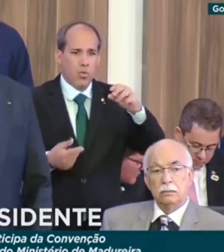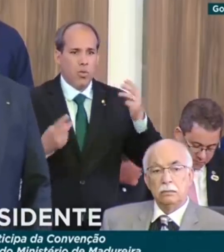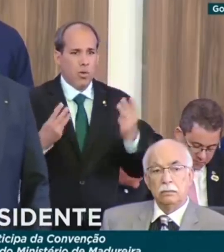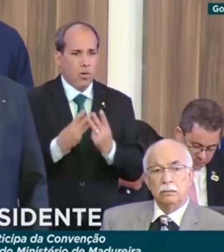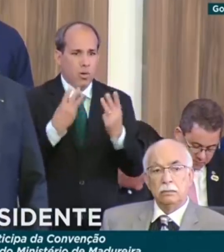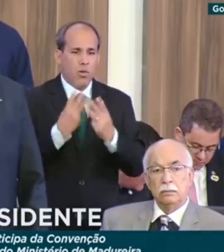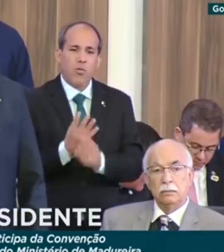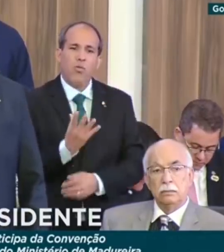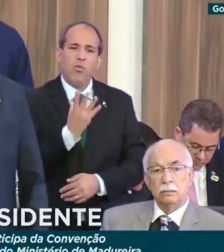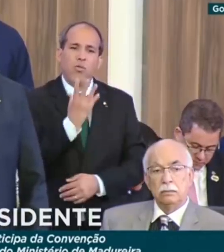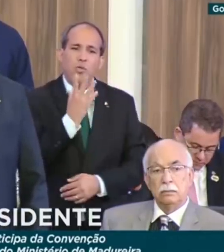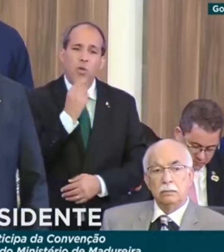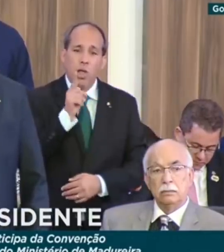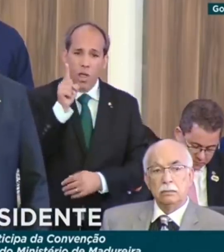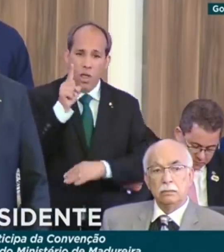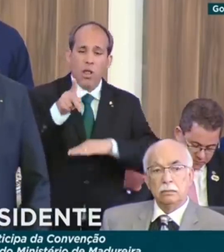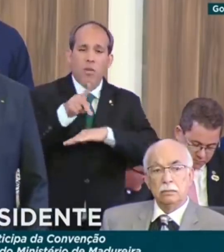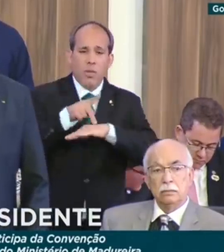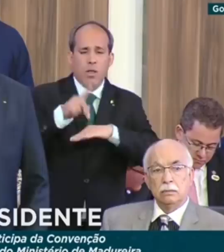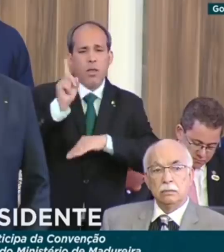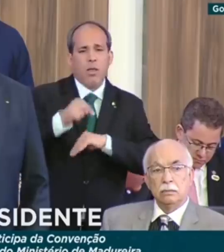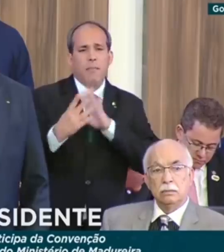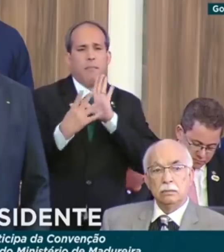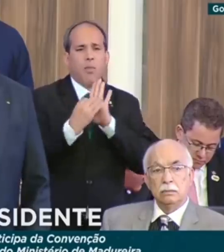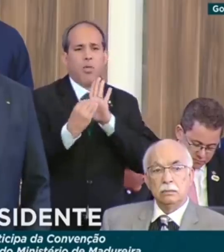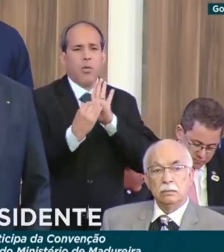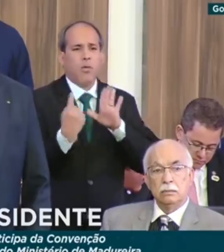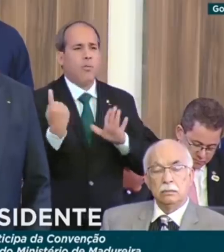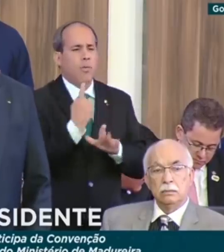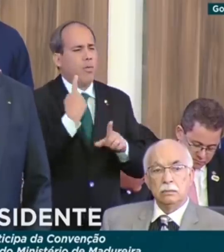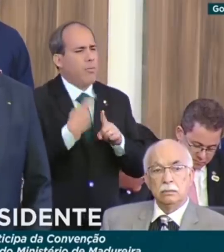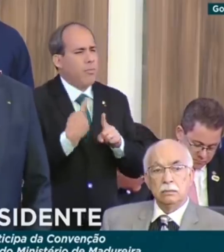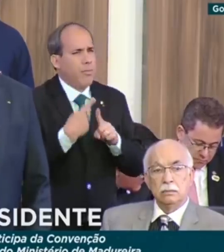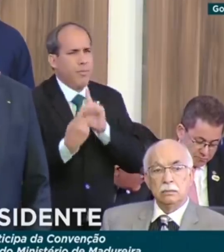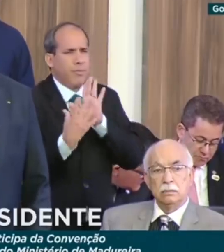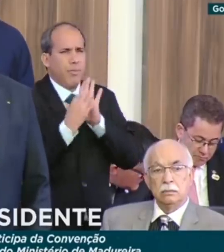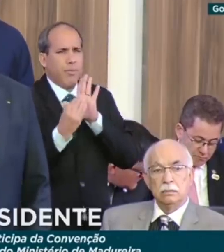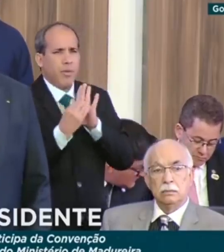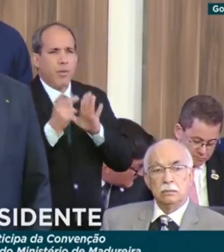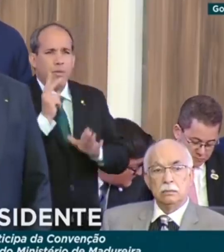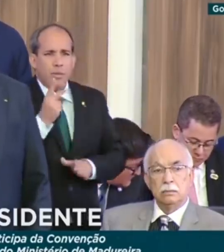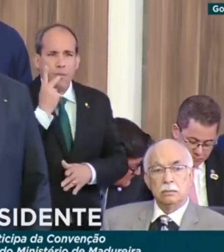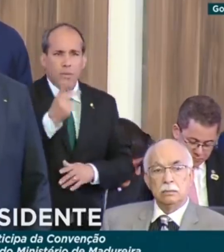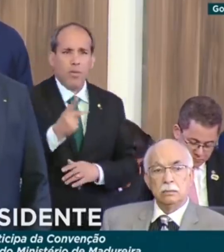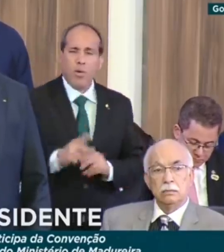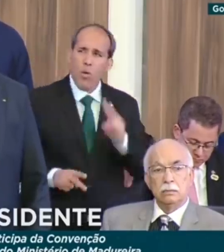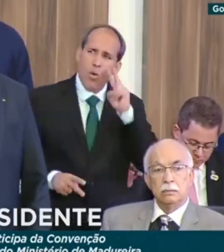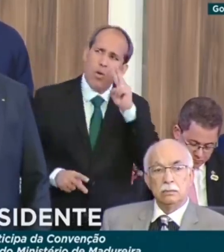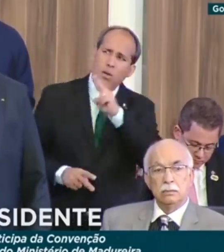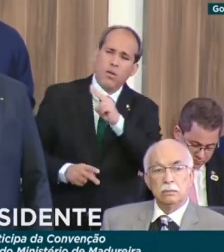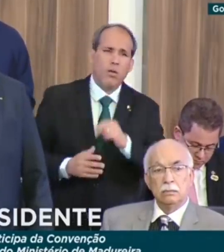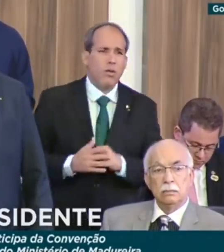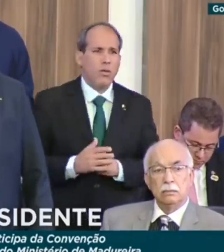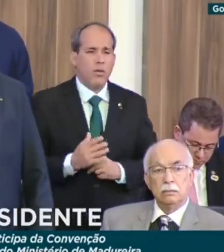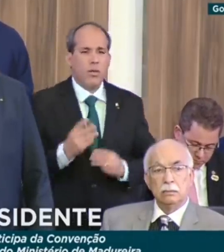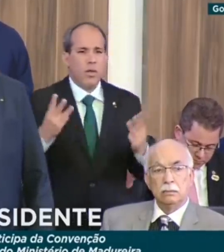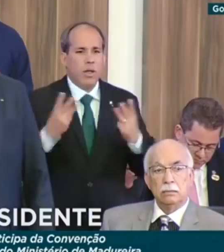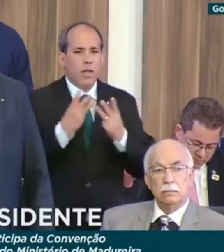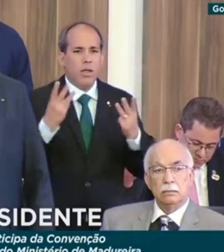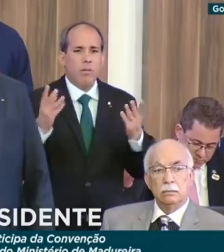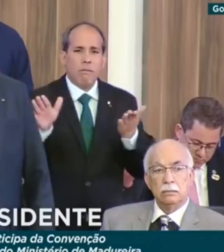país exemplo para nós. Por que eu falo exemplo? Eu sempre disse: olhe o que Israel não